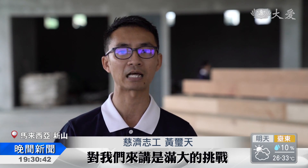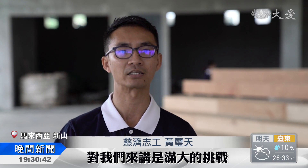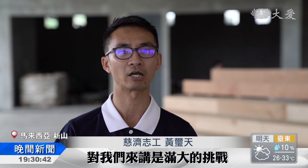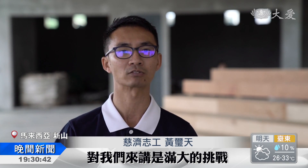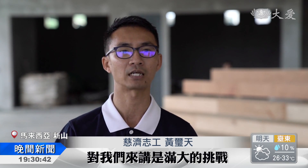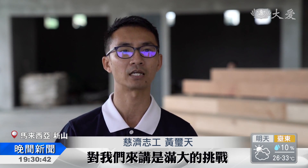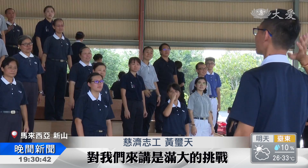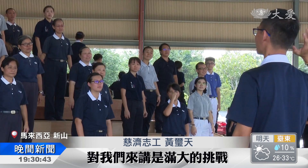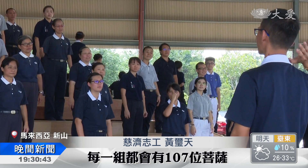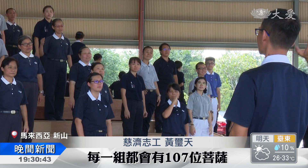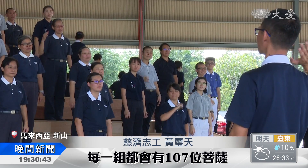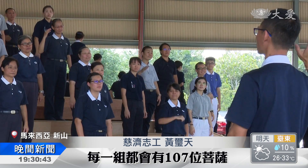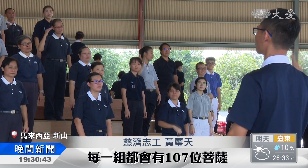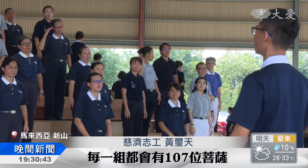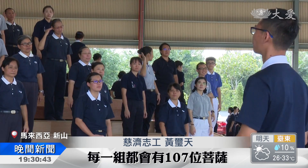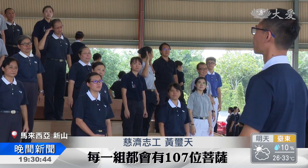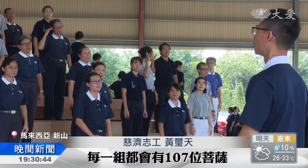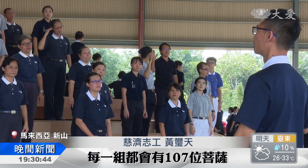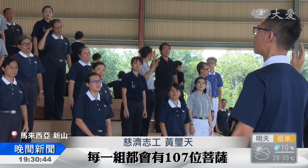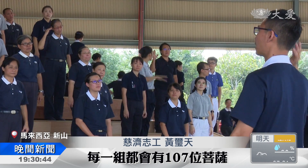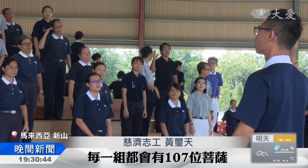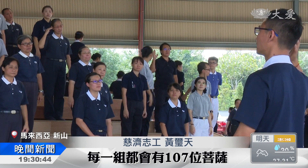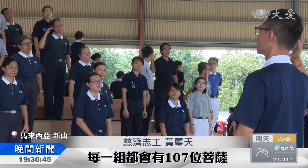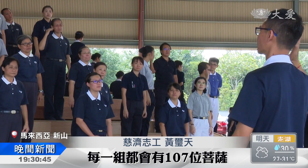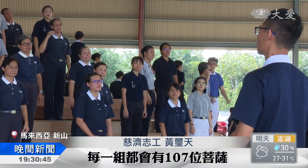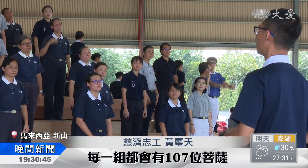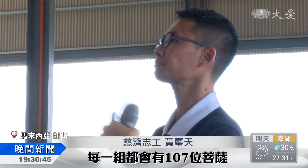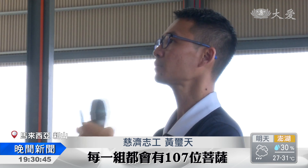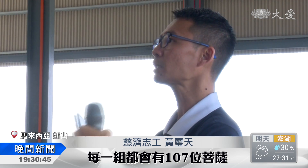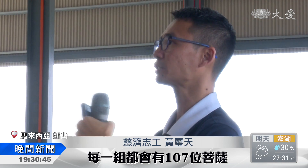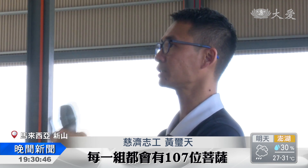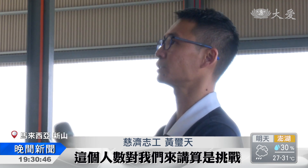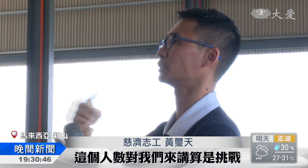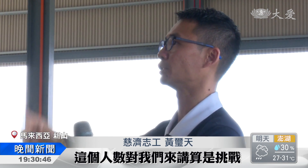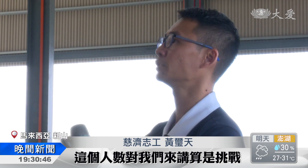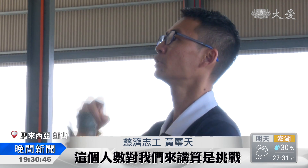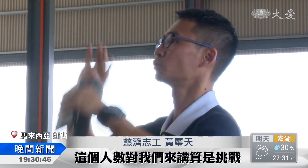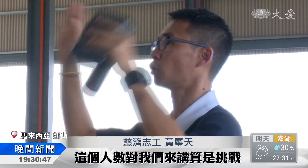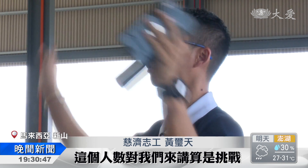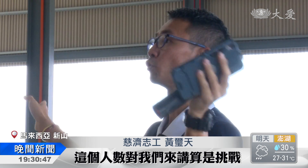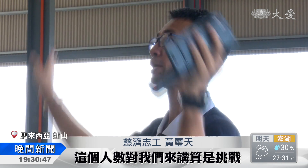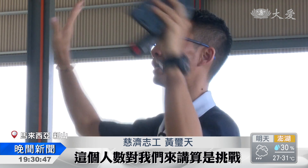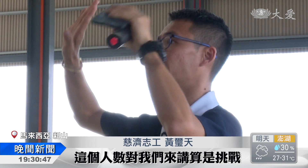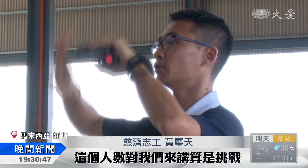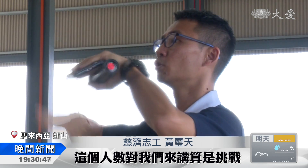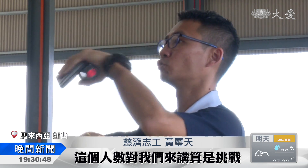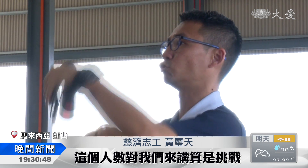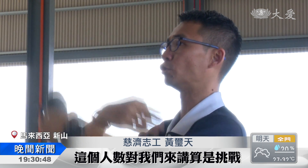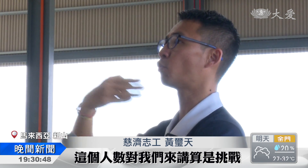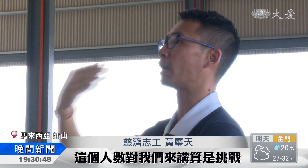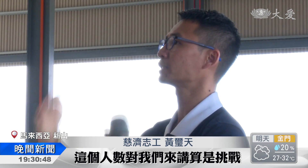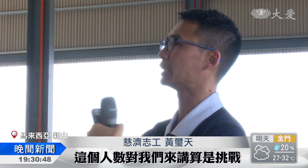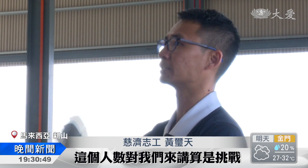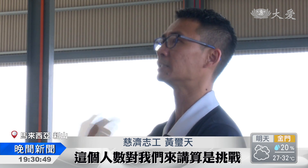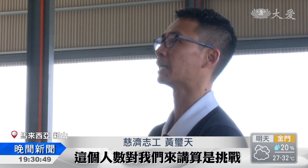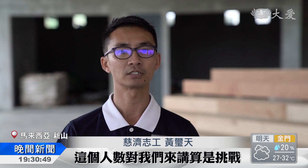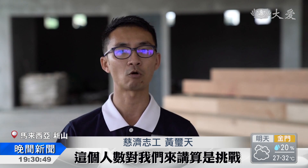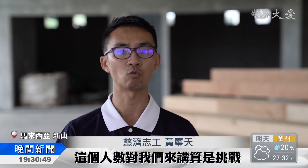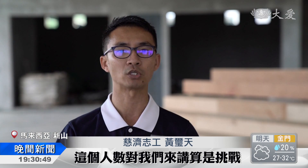大的挑戰每一組都會有108位菩薩所以這個人數對我們來講算是一個挑戰兩組到目前